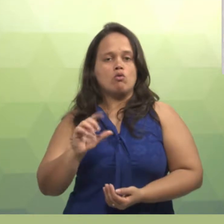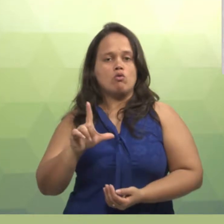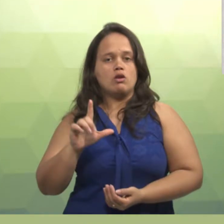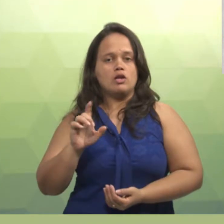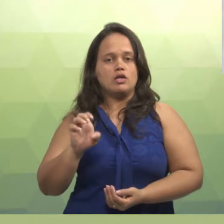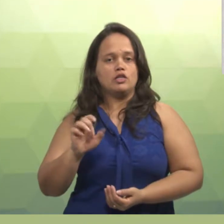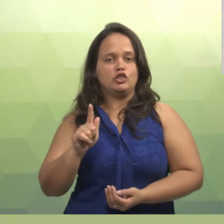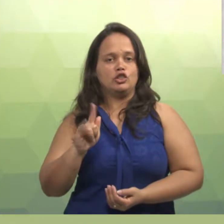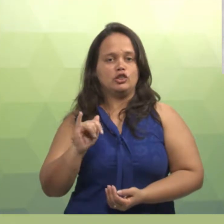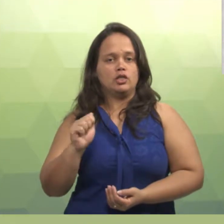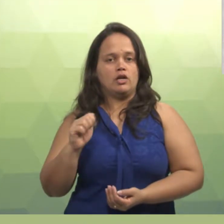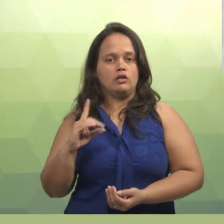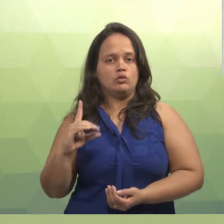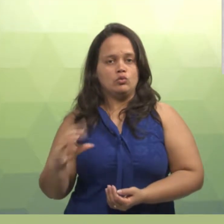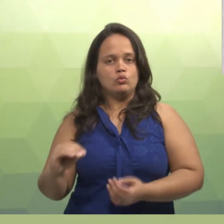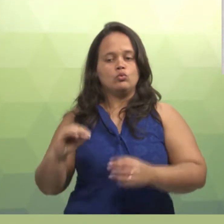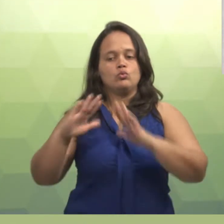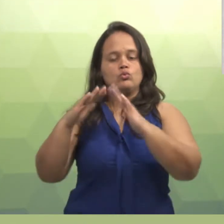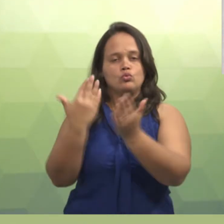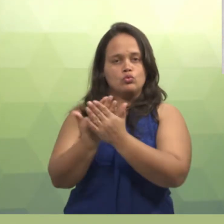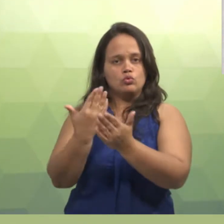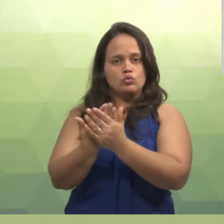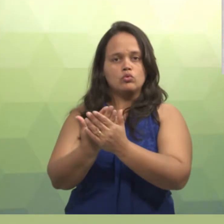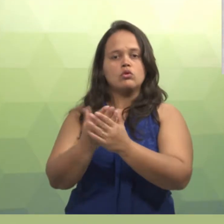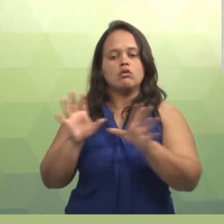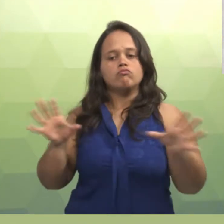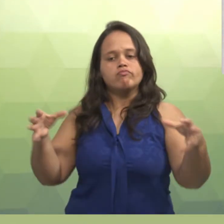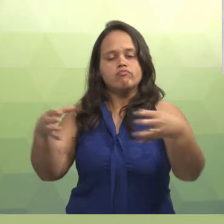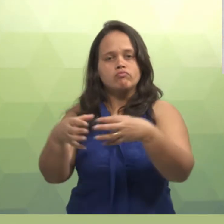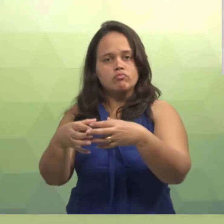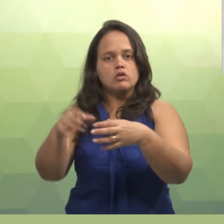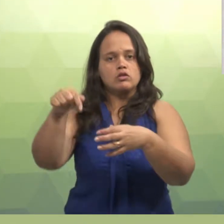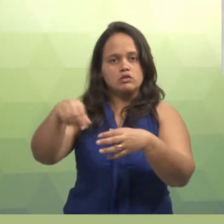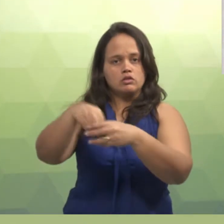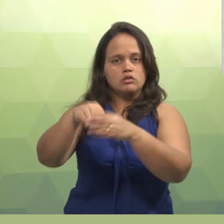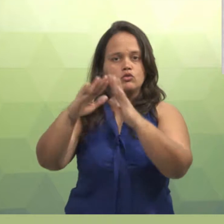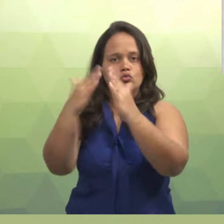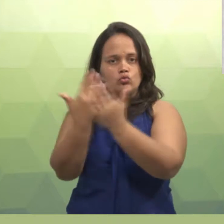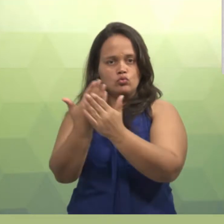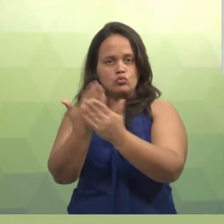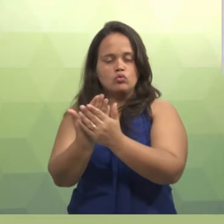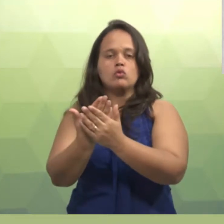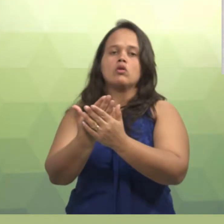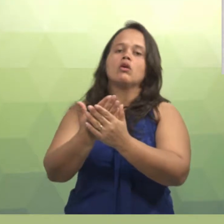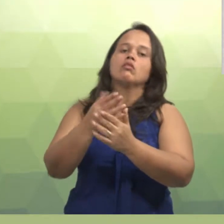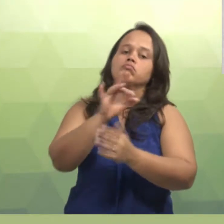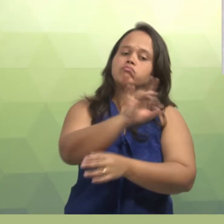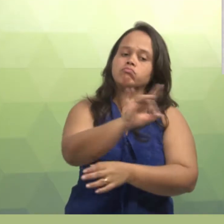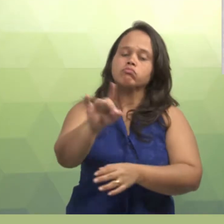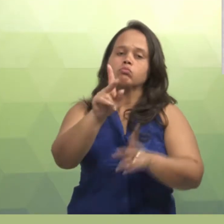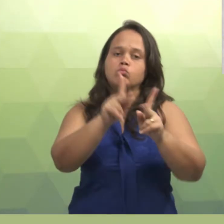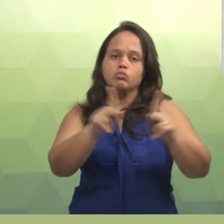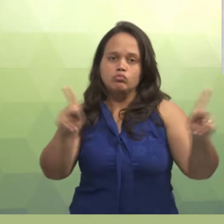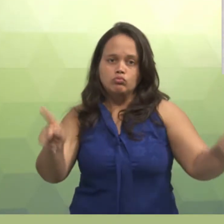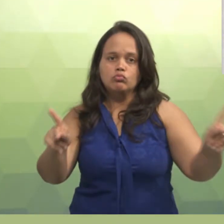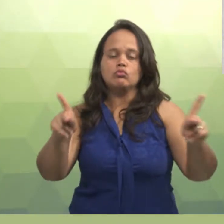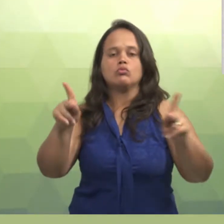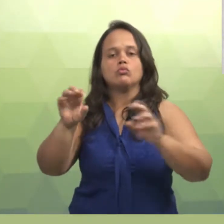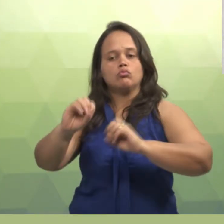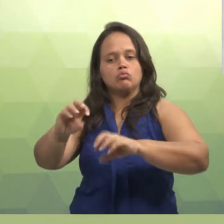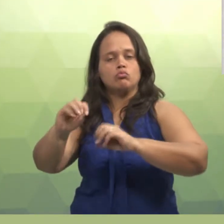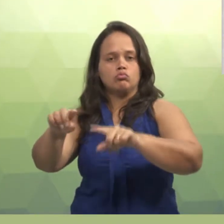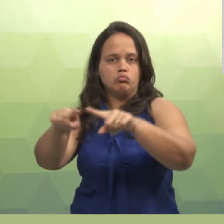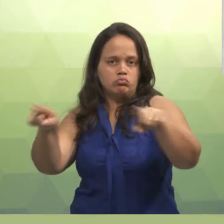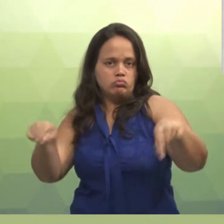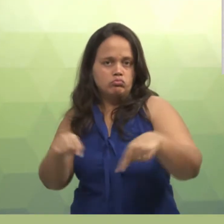escolar com a participação de professor de educação básica regente de turmas e os que exercem outras funções, especialista em